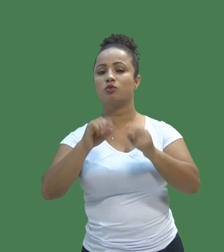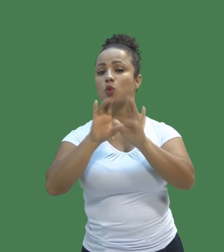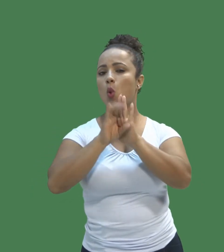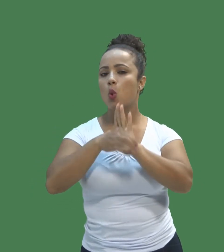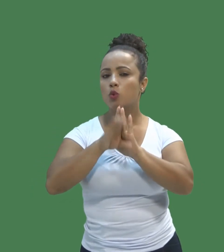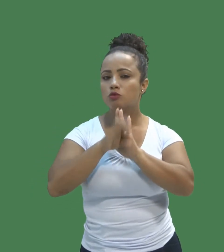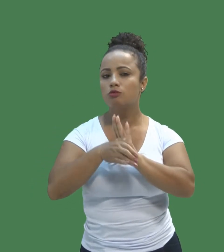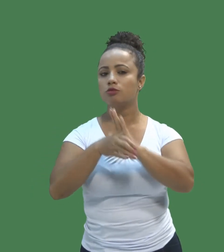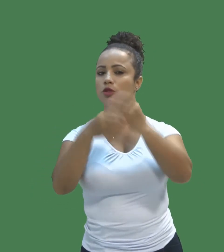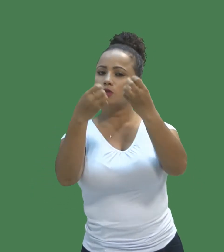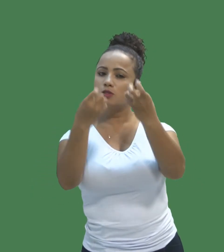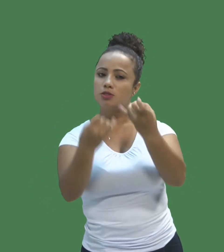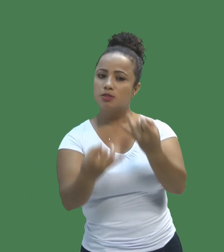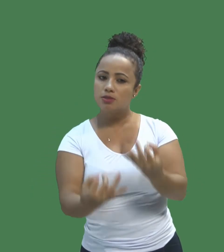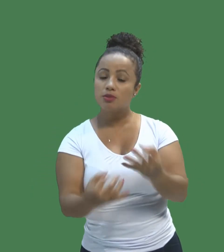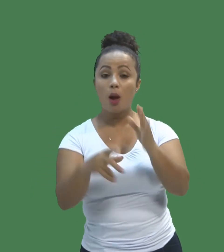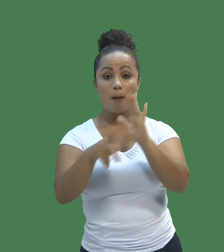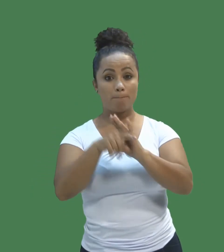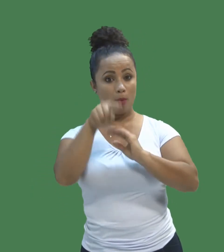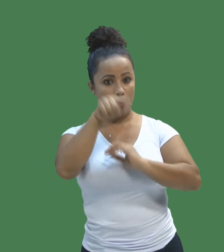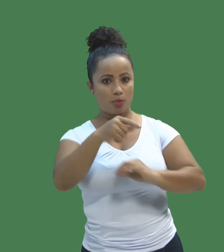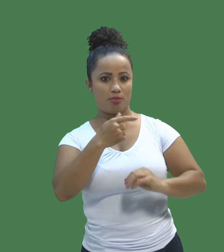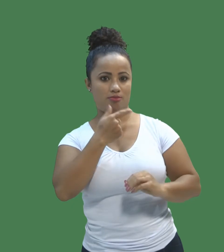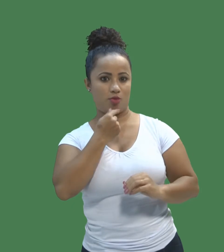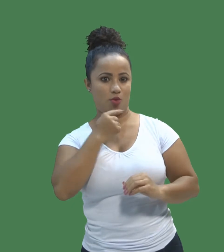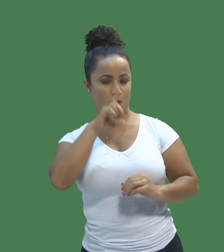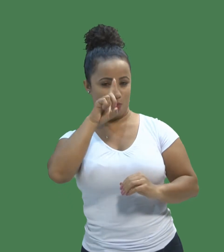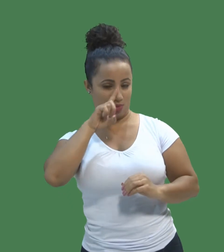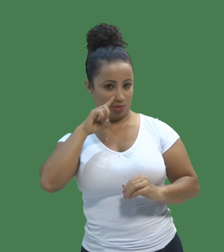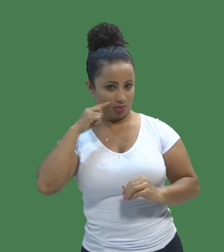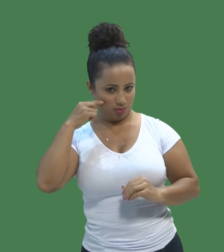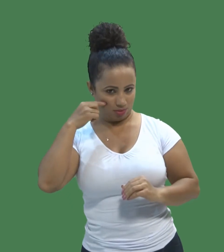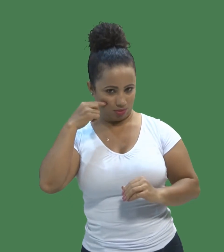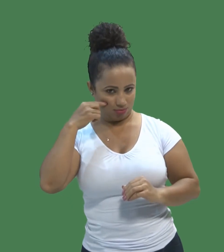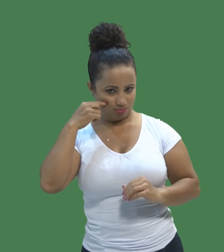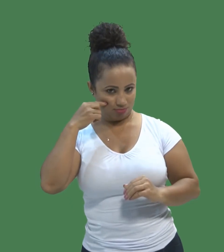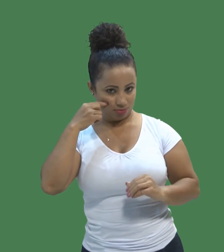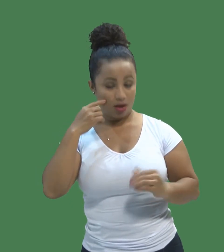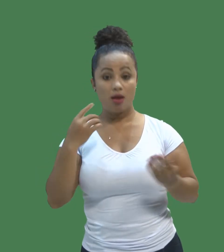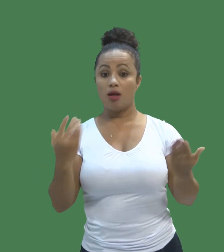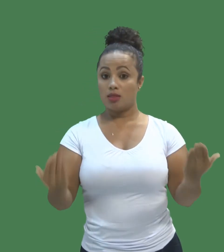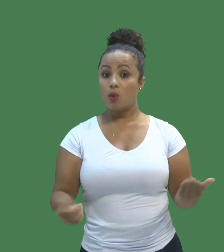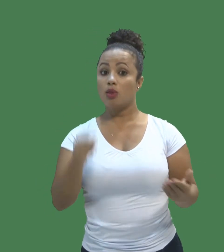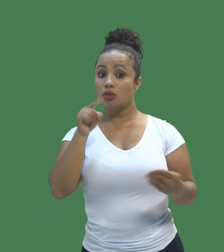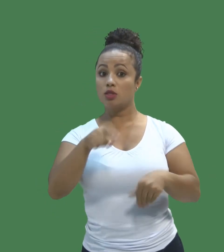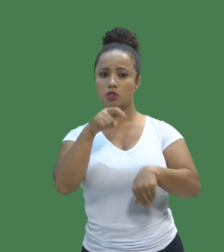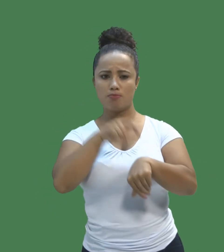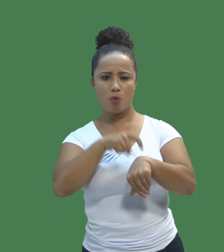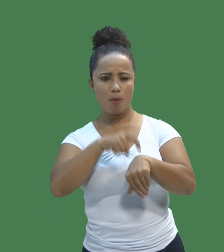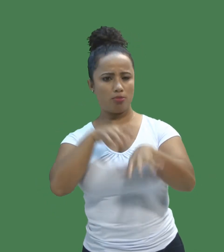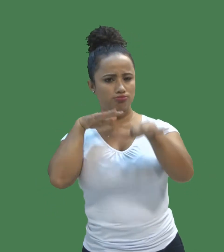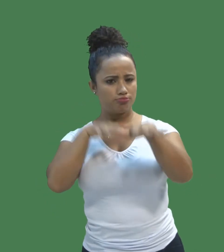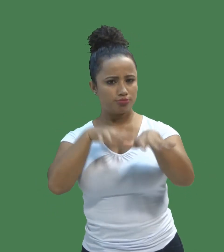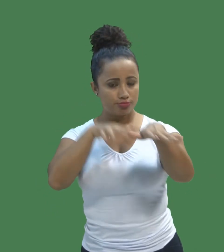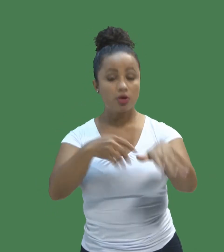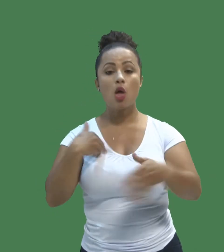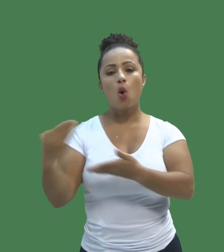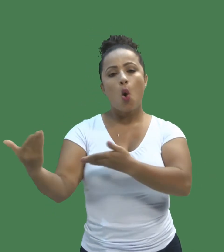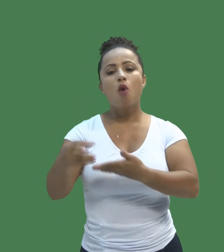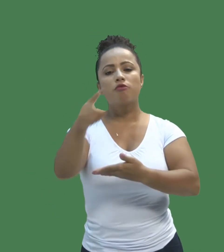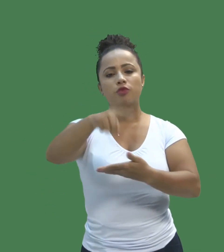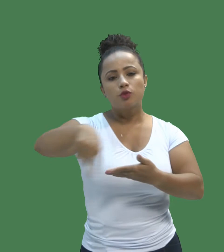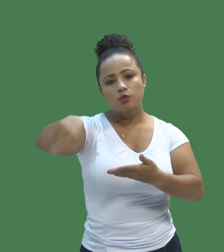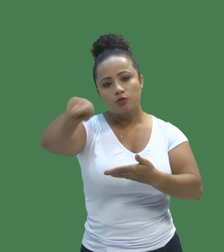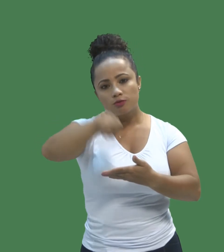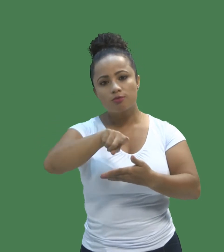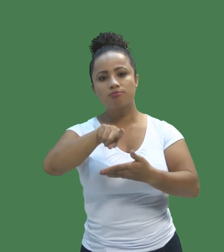principais noções, conceitos e análises desenvolvidos por Durkheim. É neste movimento